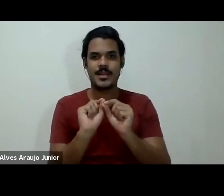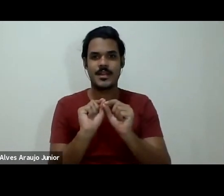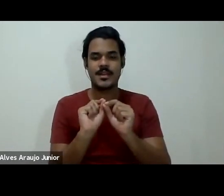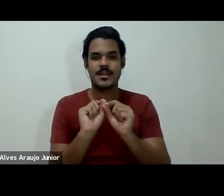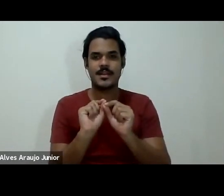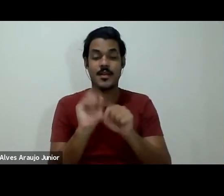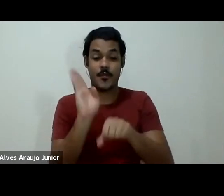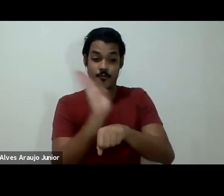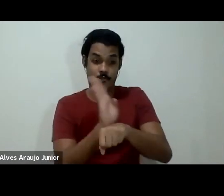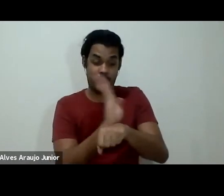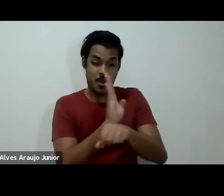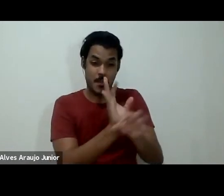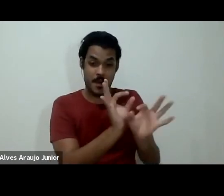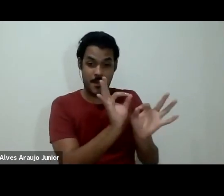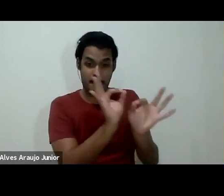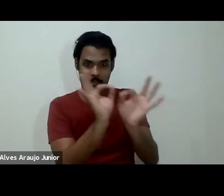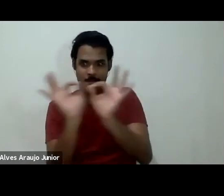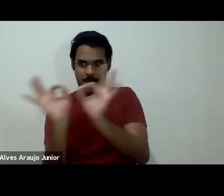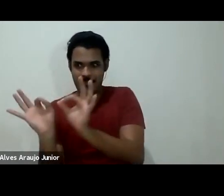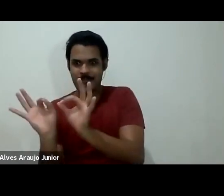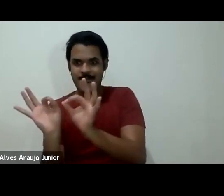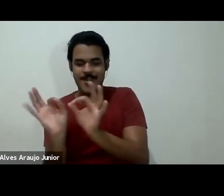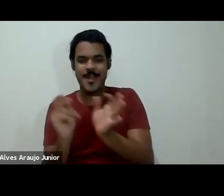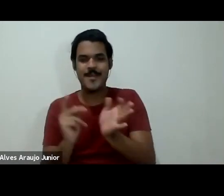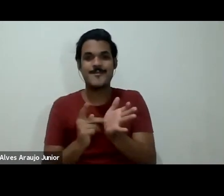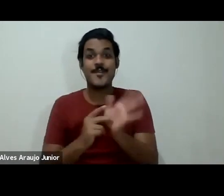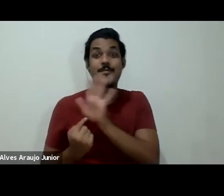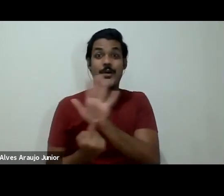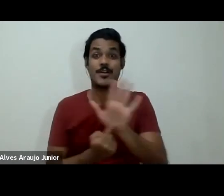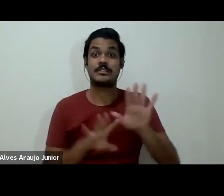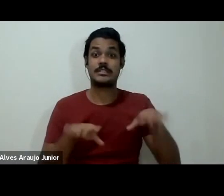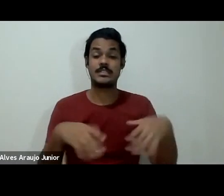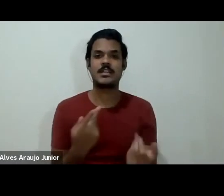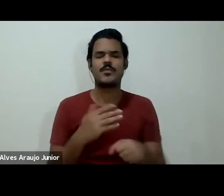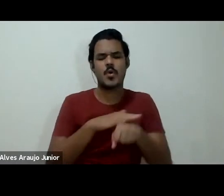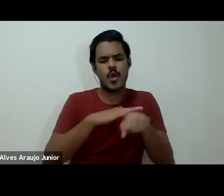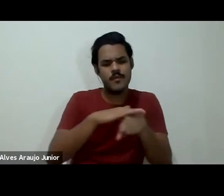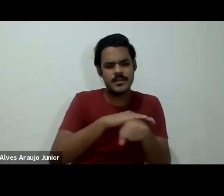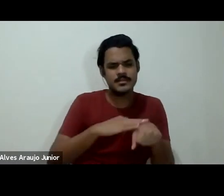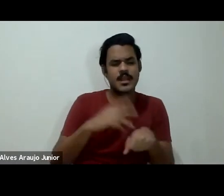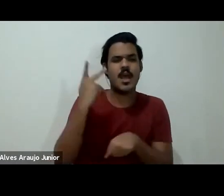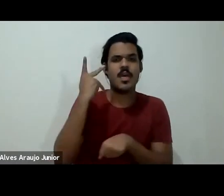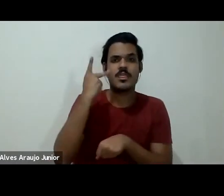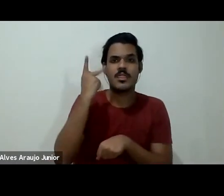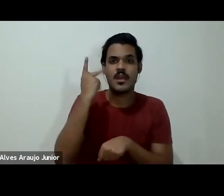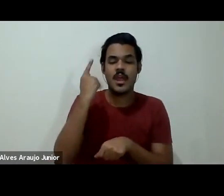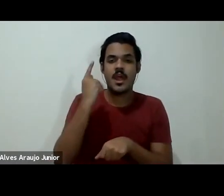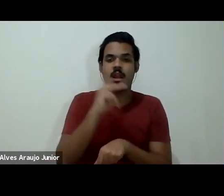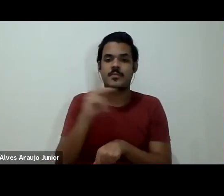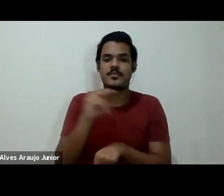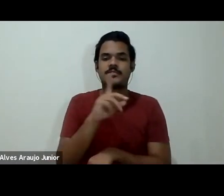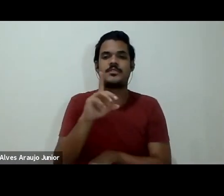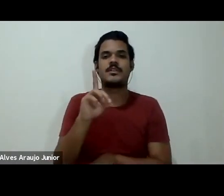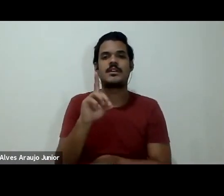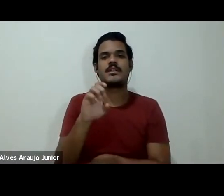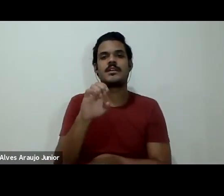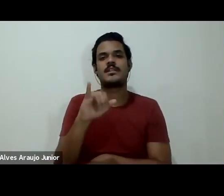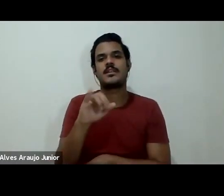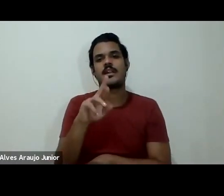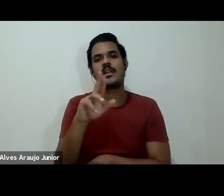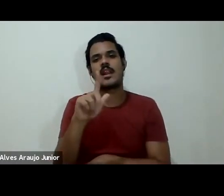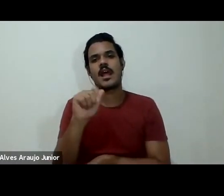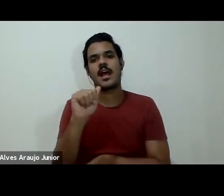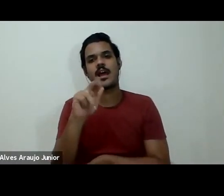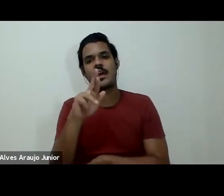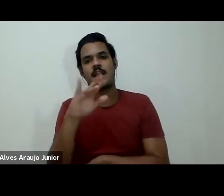Tá? E, ao falar com um professor do Ceará, o professor Hilário Ferreira, e falar do